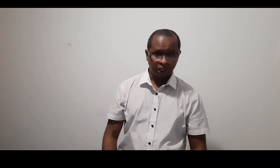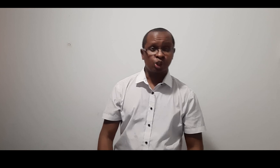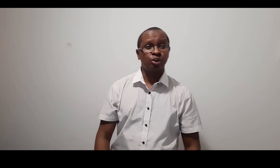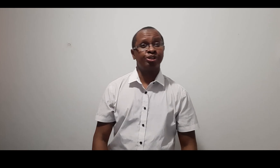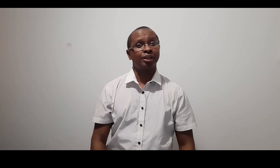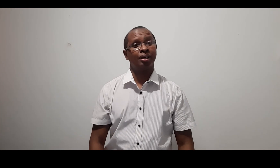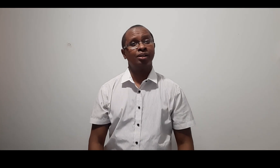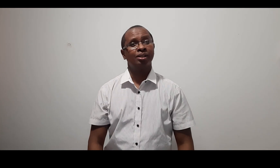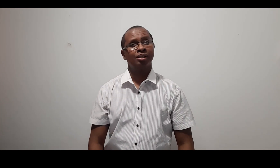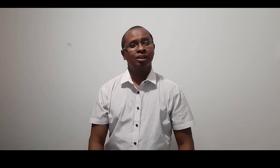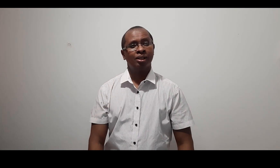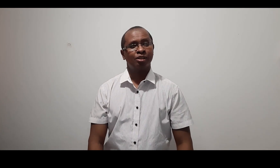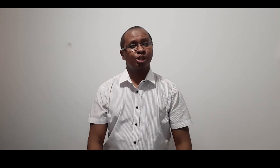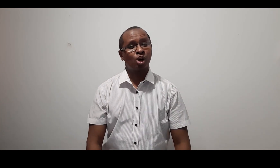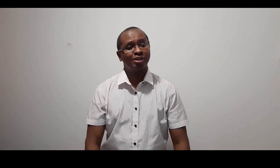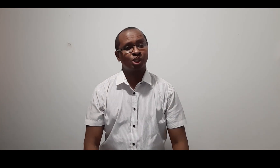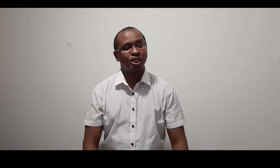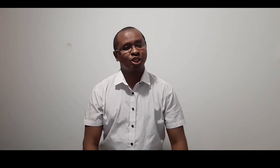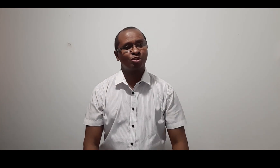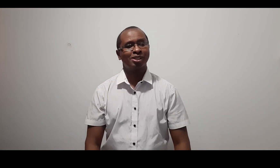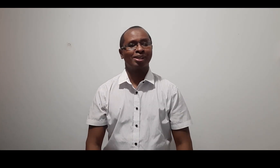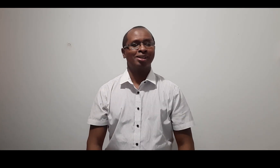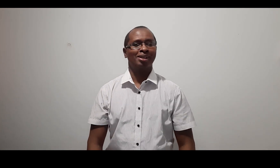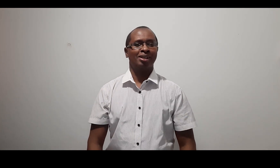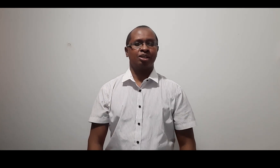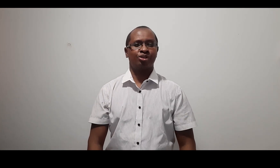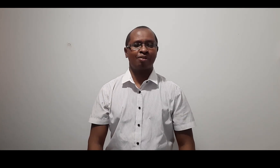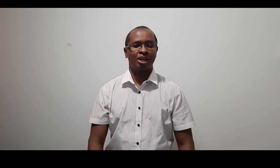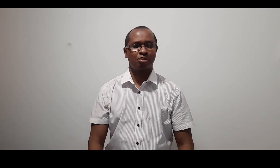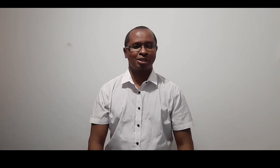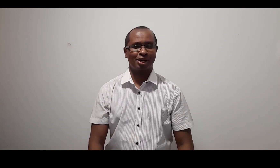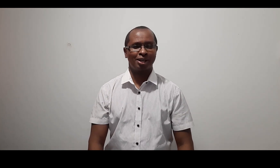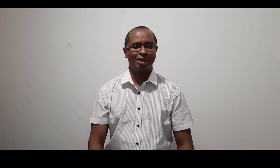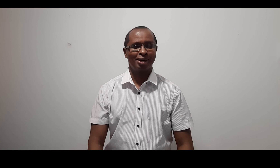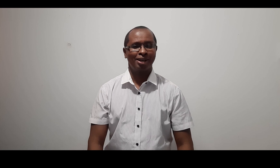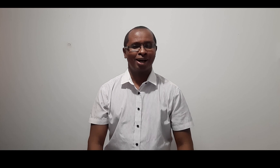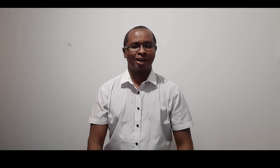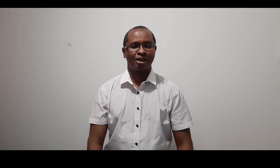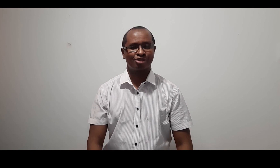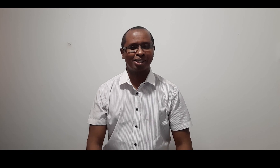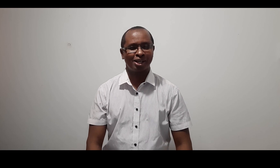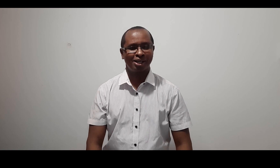raiso ny fitahiana fasoavan' jesosy kristy amitsika sy ny fitiavan'andriamanitra ray ary ny firaisana